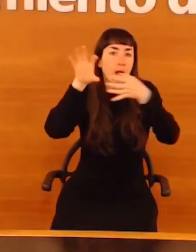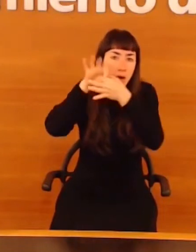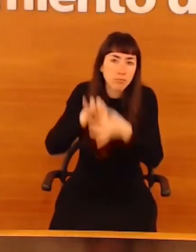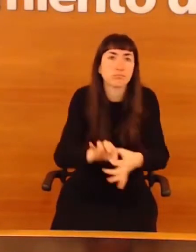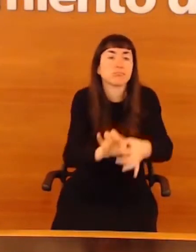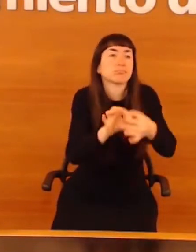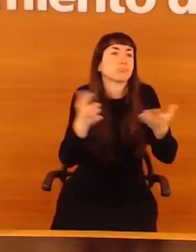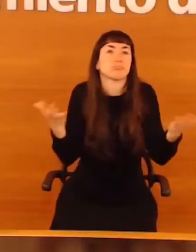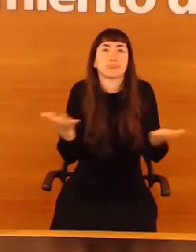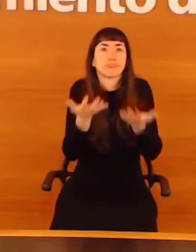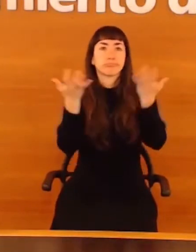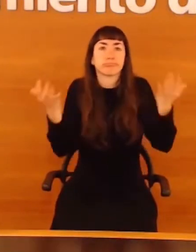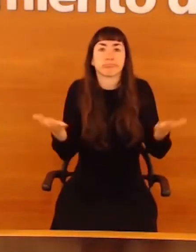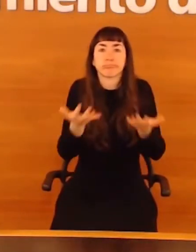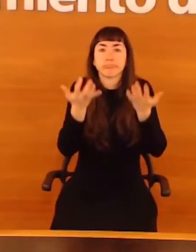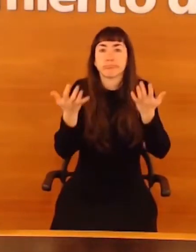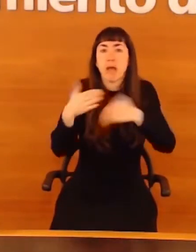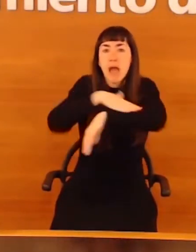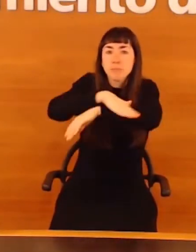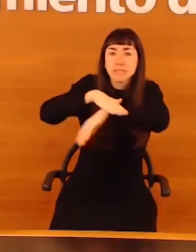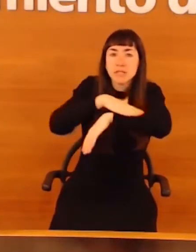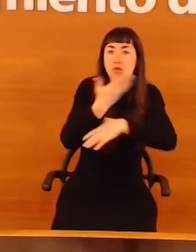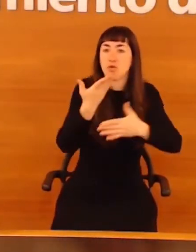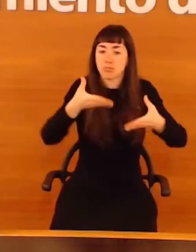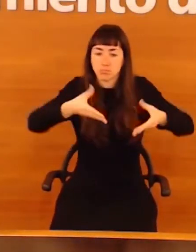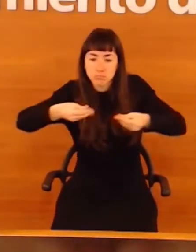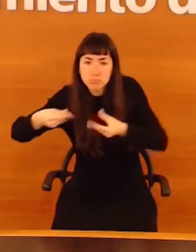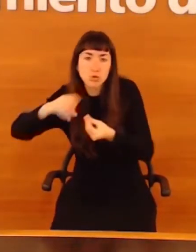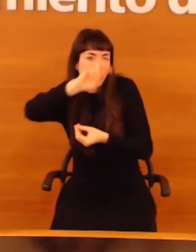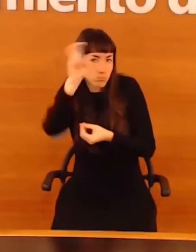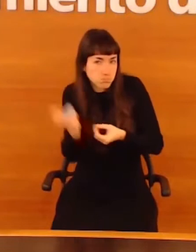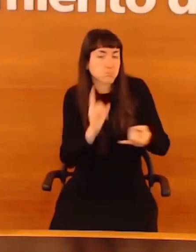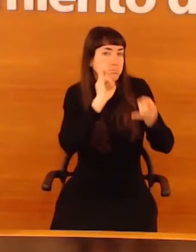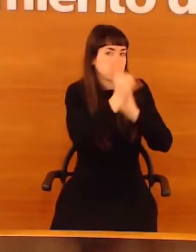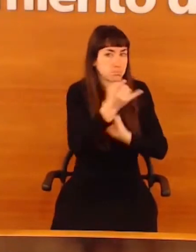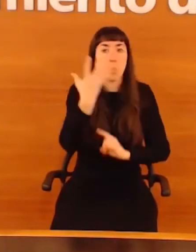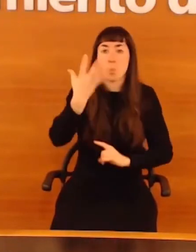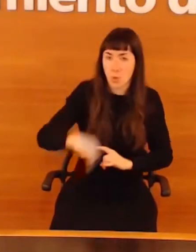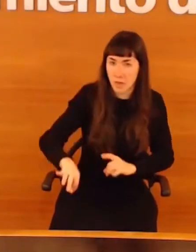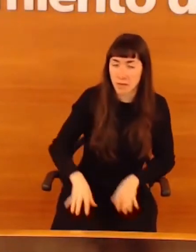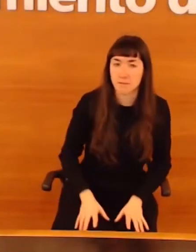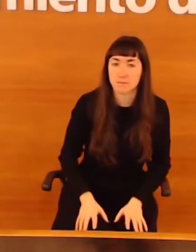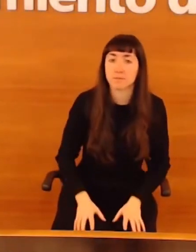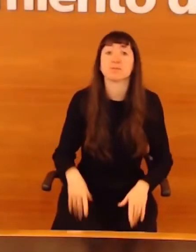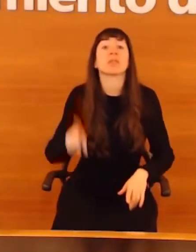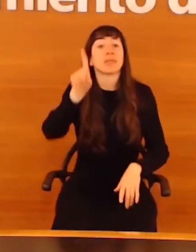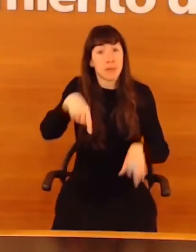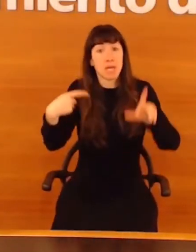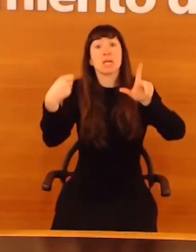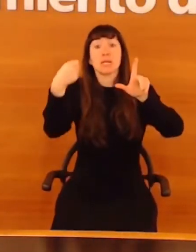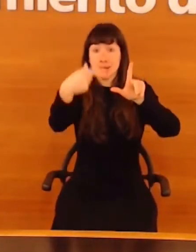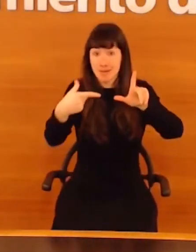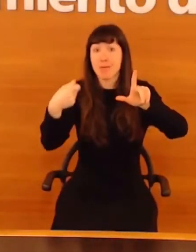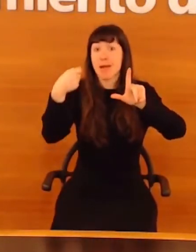la actuación o relación administrativa con este ayuntamiento. Asimismo, todos los correos electrónicos del